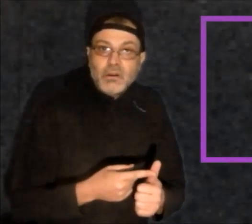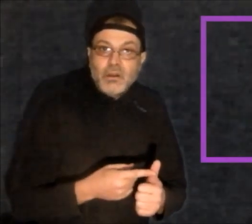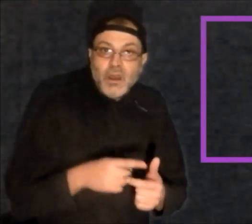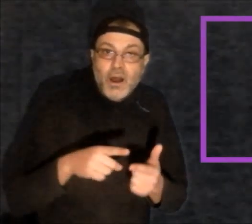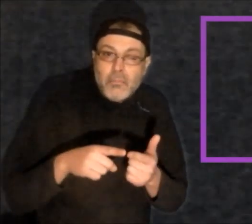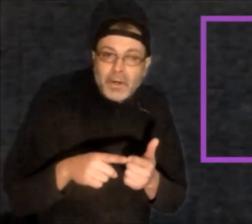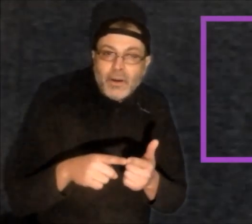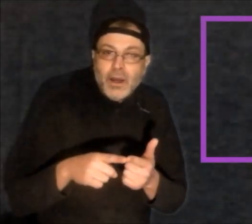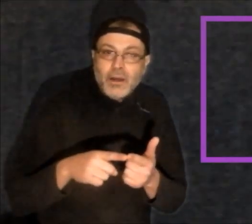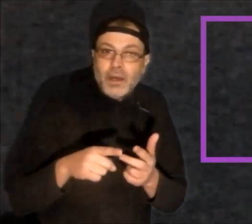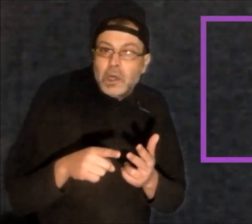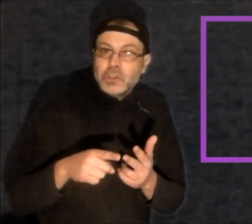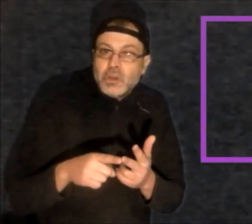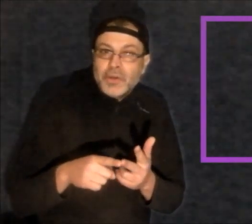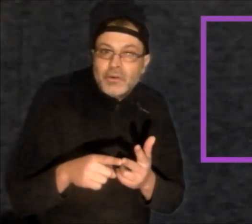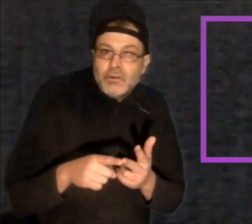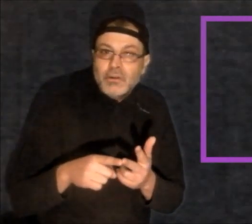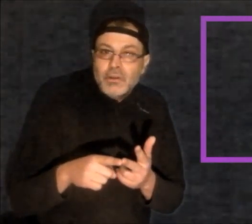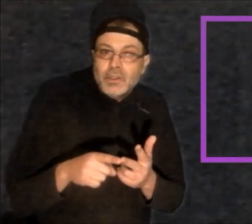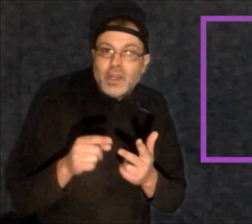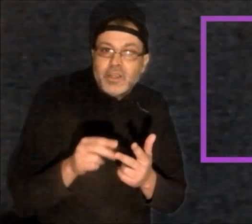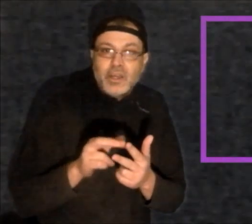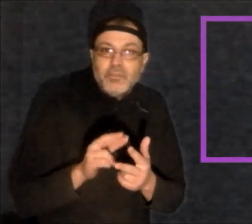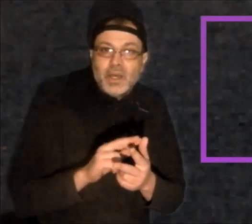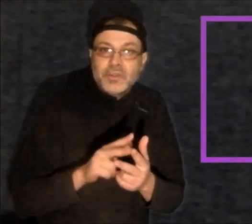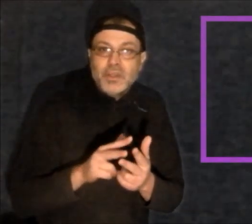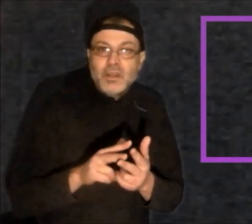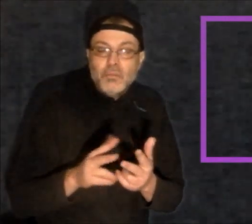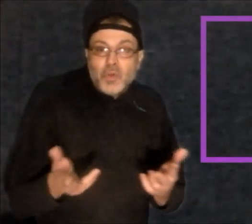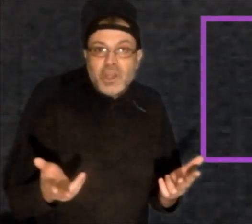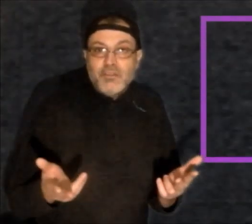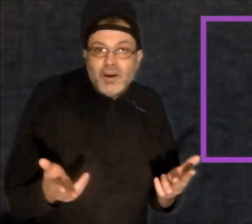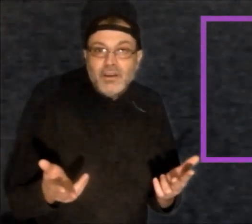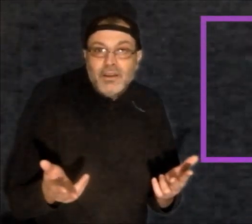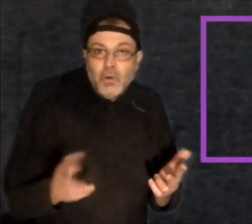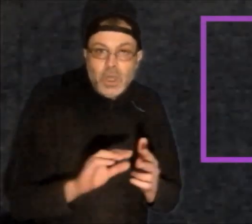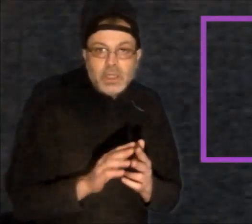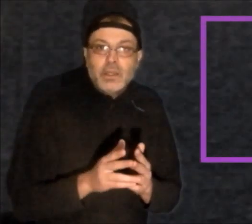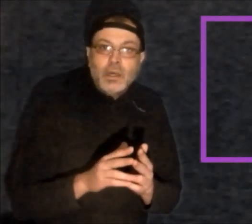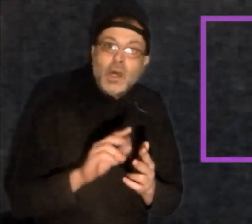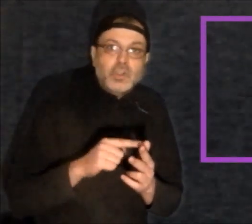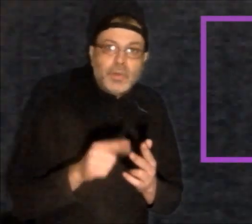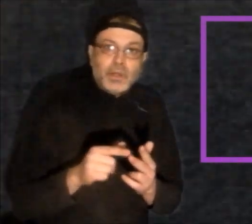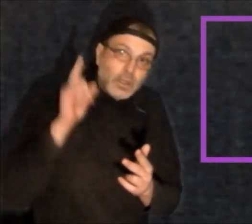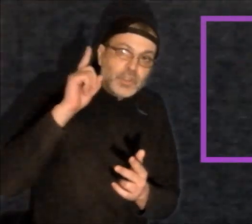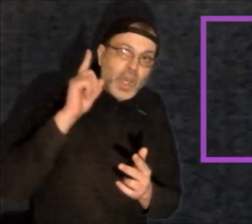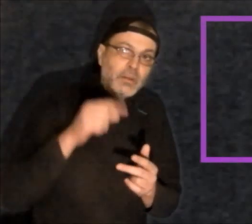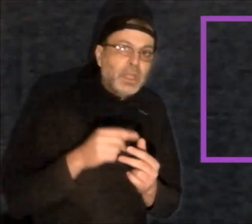خمر حمرة الجمر ثلاث كلمات مختلفة ولكن الجمر